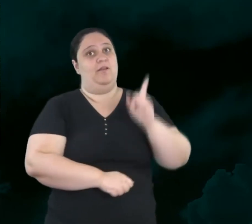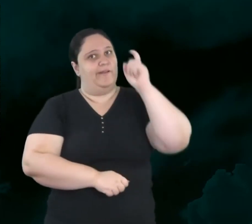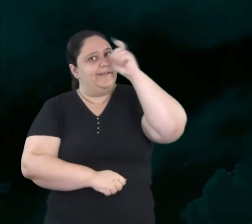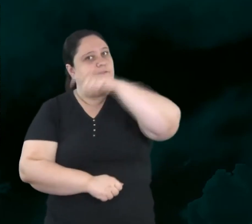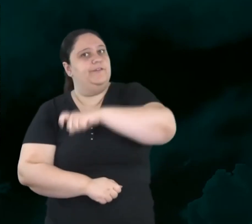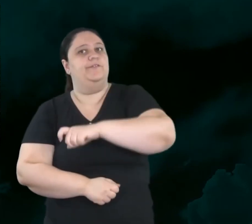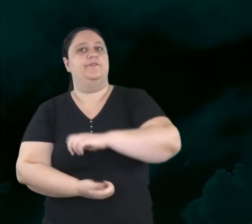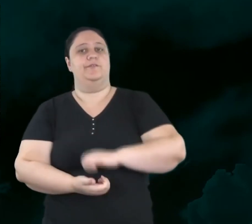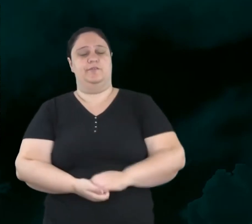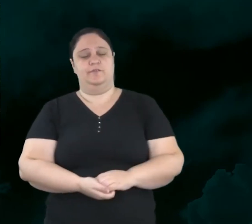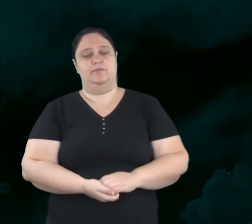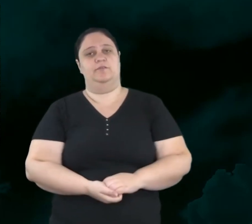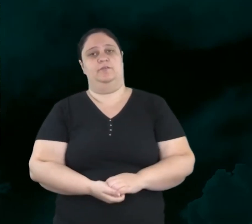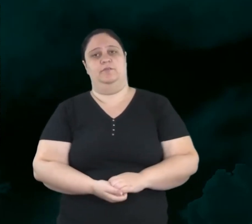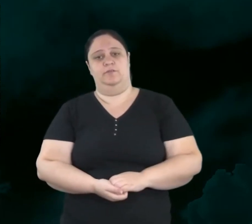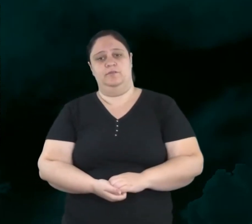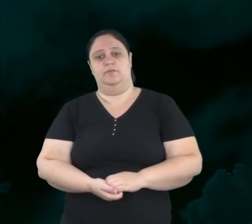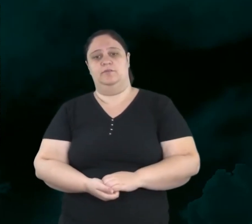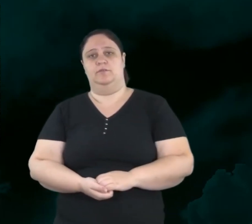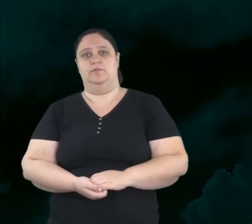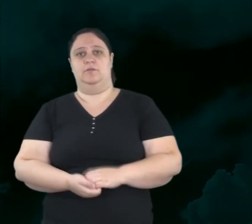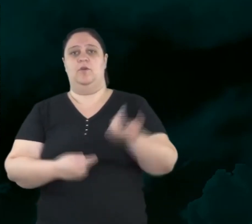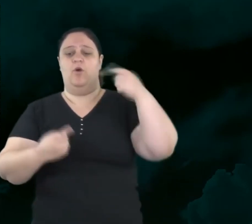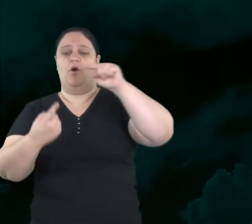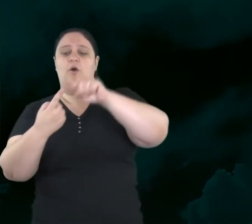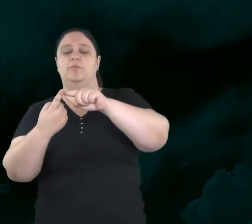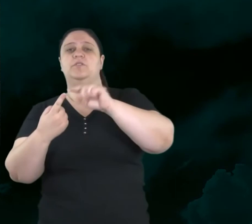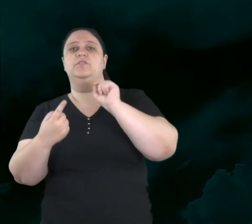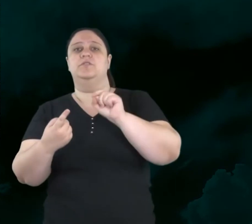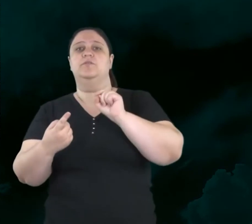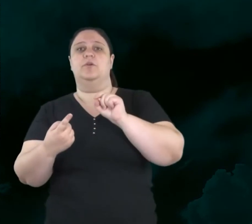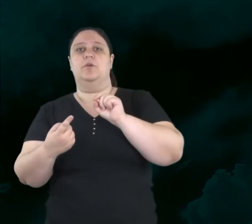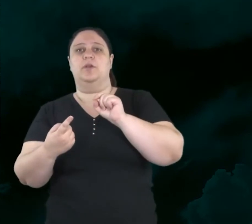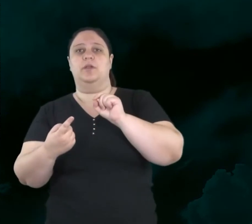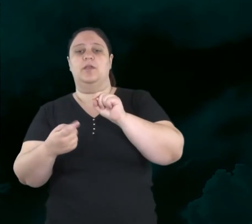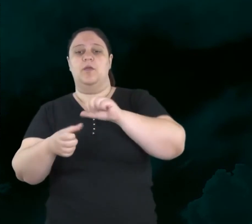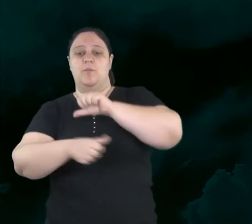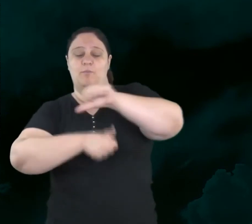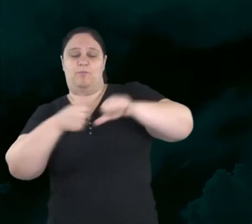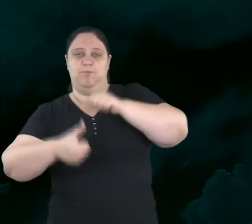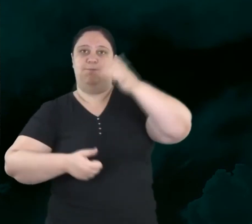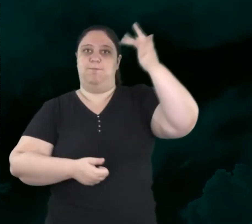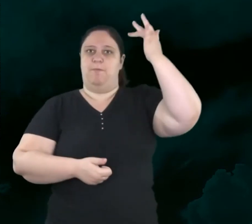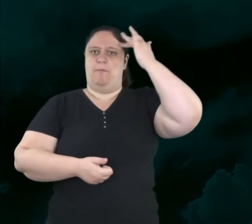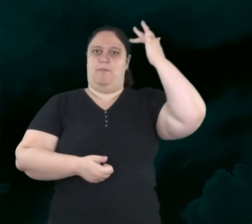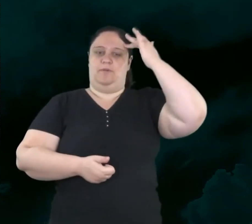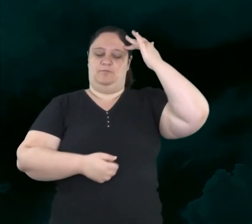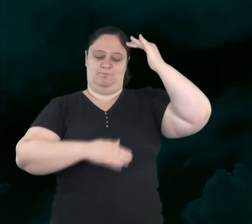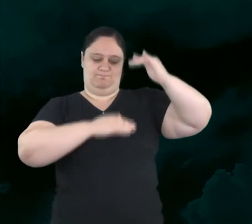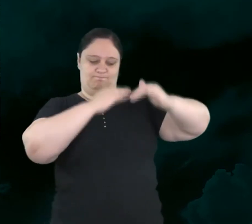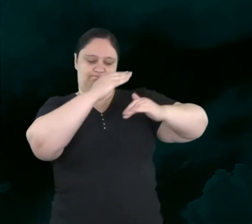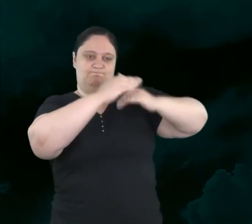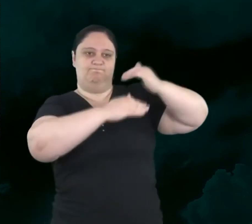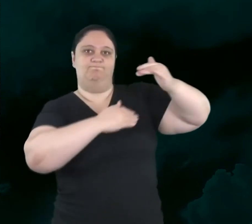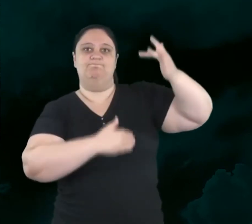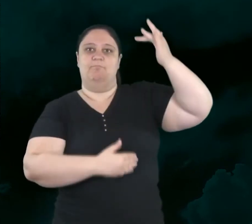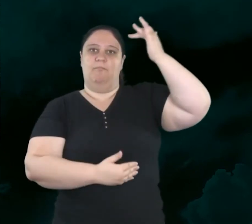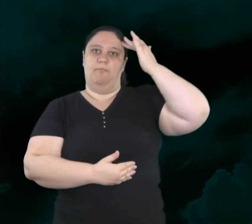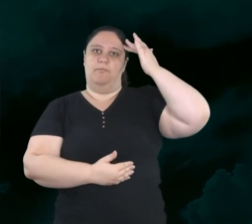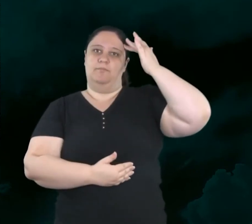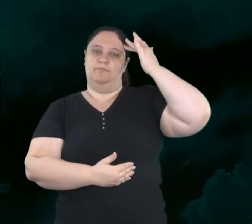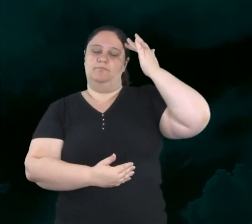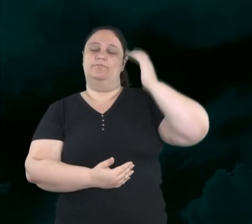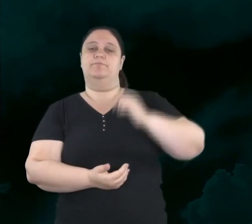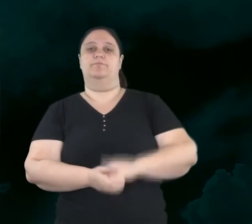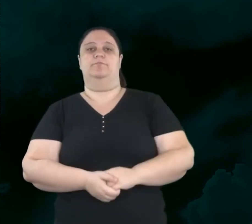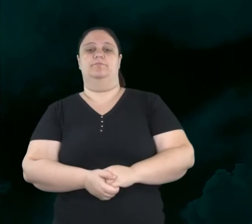esse processo visa a sua maturidade, visa ao seu crescimento, a sua glorificação.